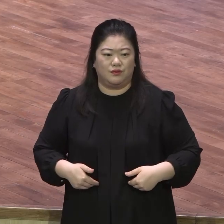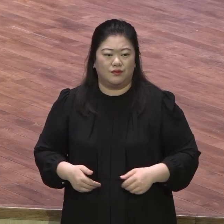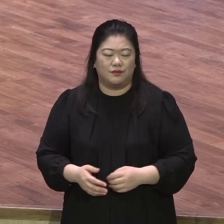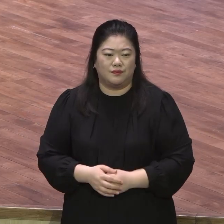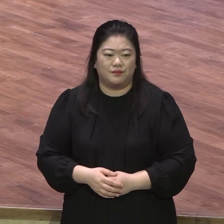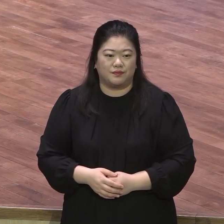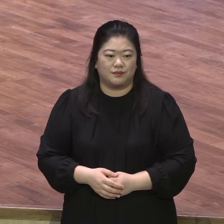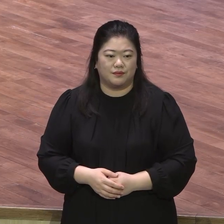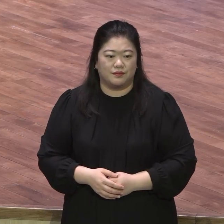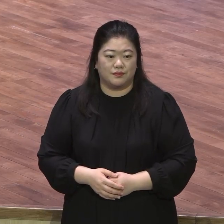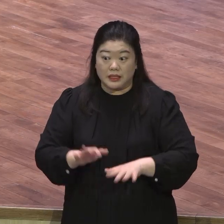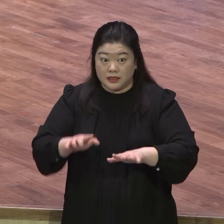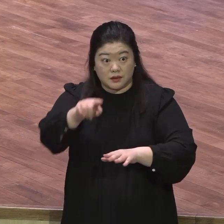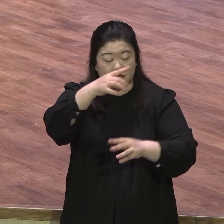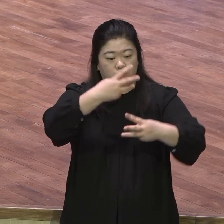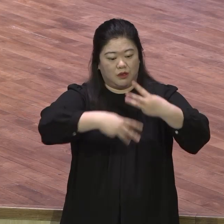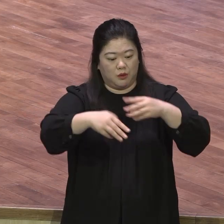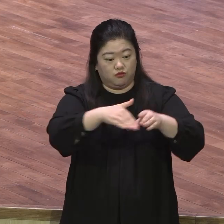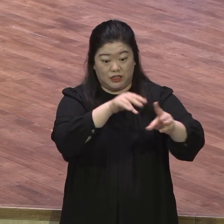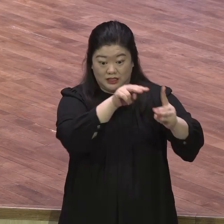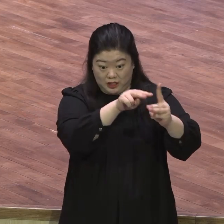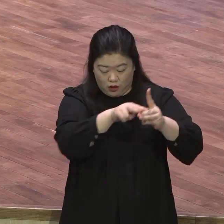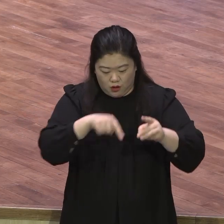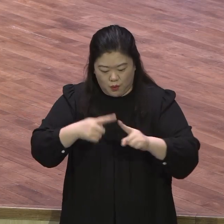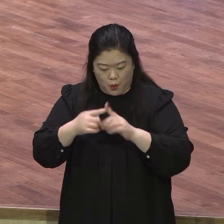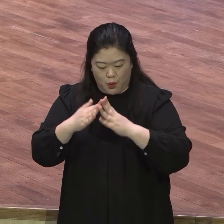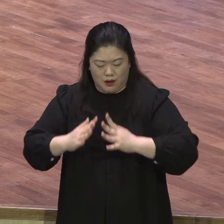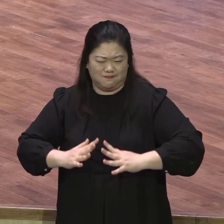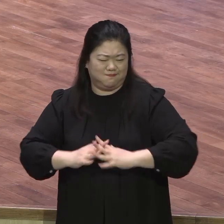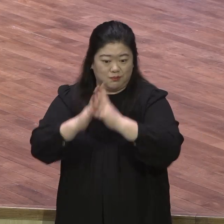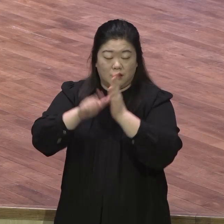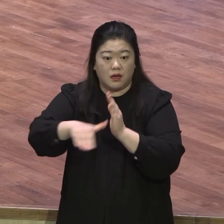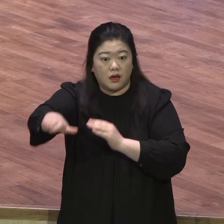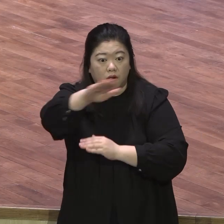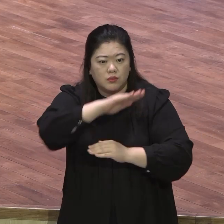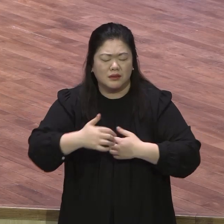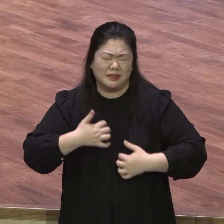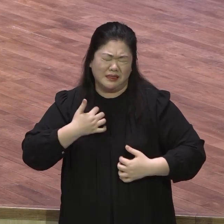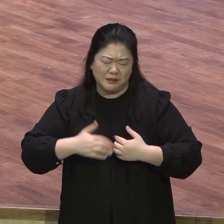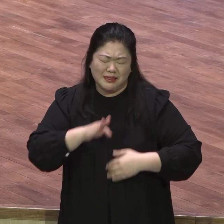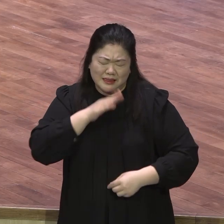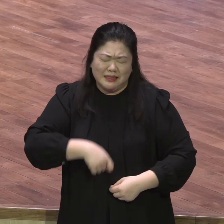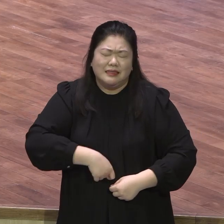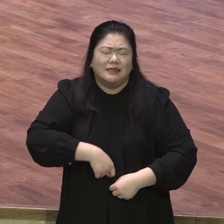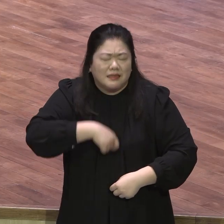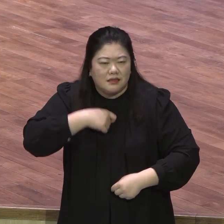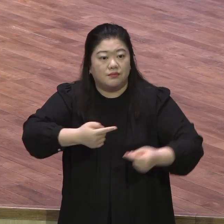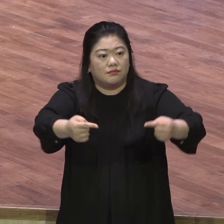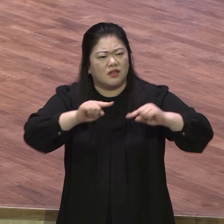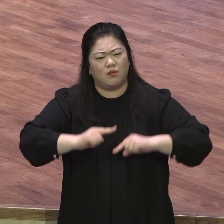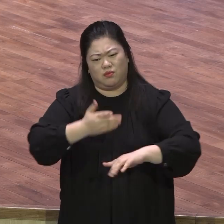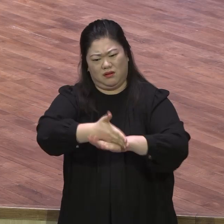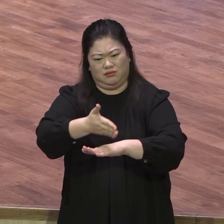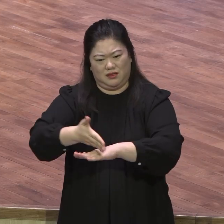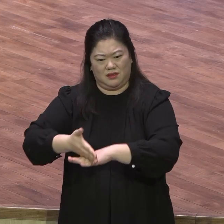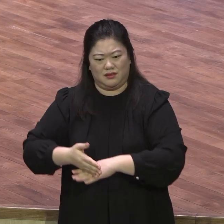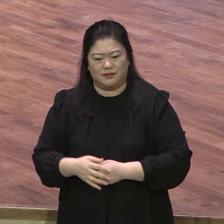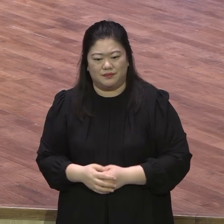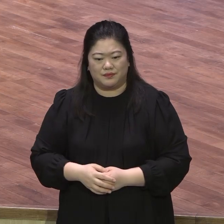문화센터와 본당 이 건축의 기쁨으로 헌신한 여러분들 정말로 대단해요 우리 예원교회 성도들은